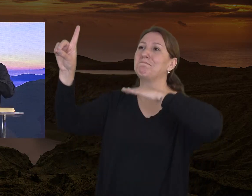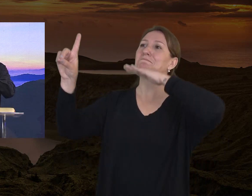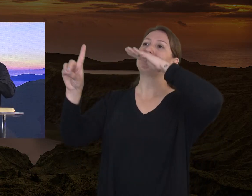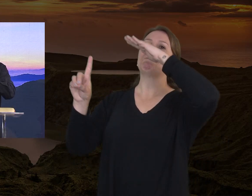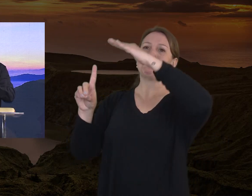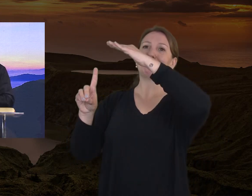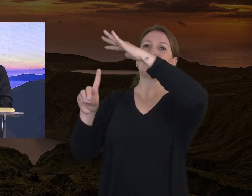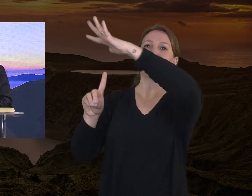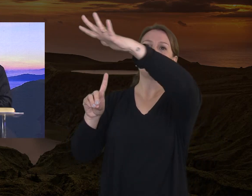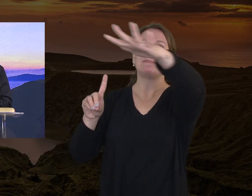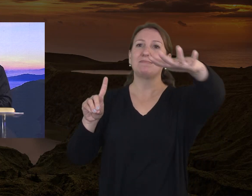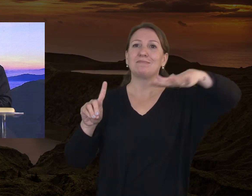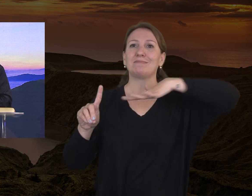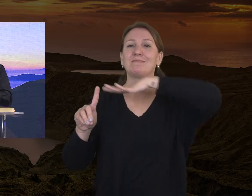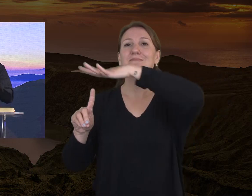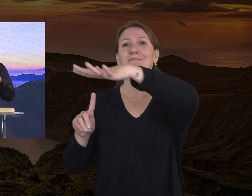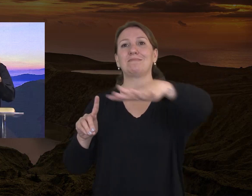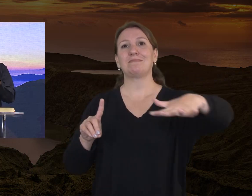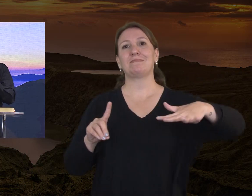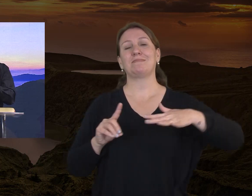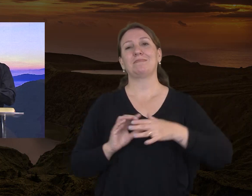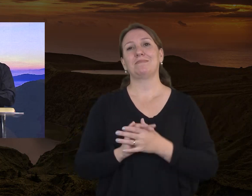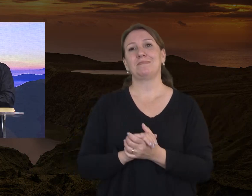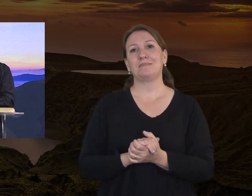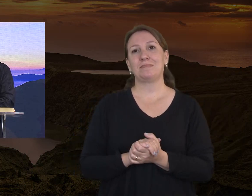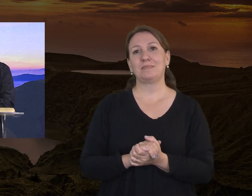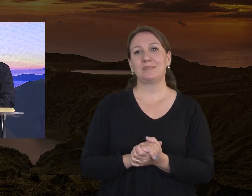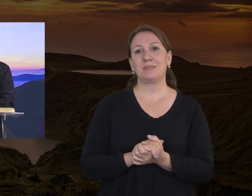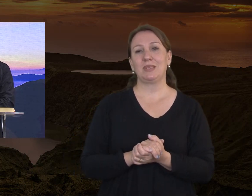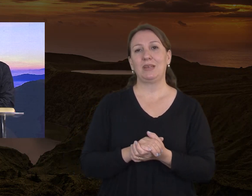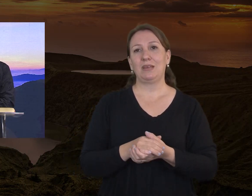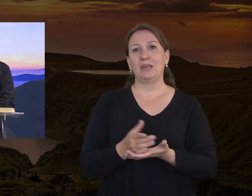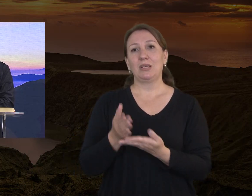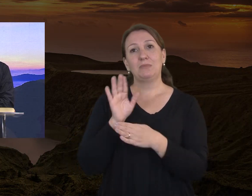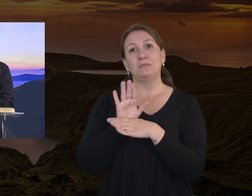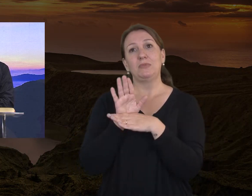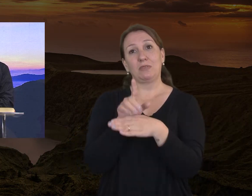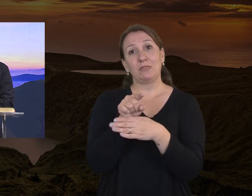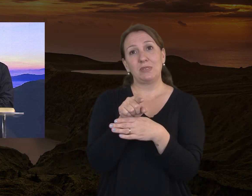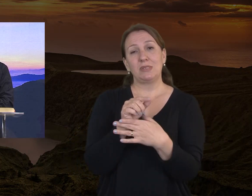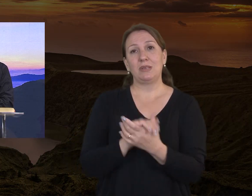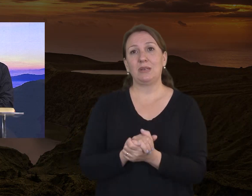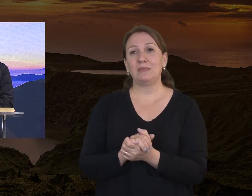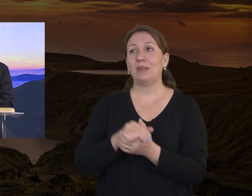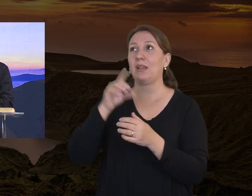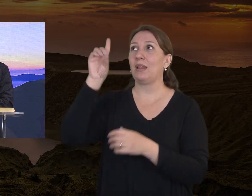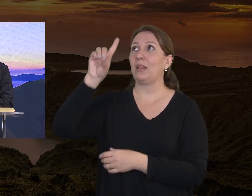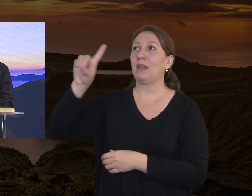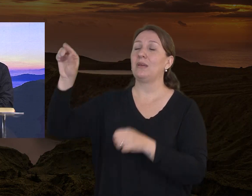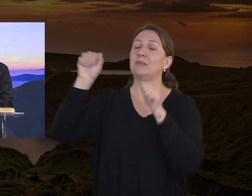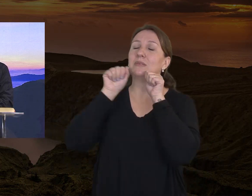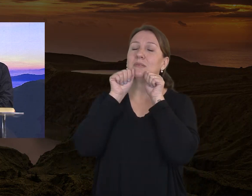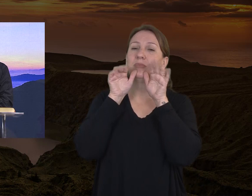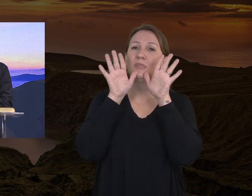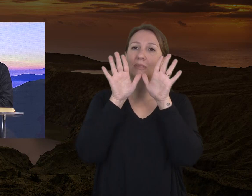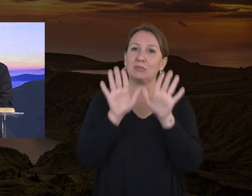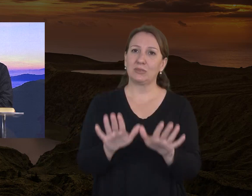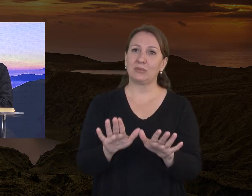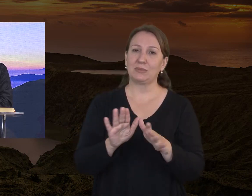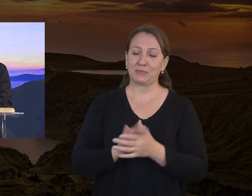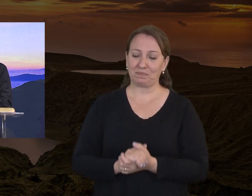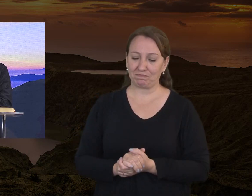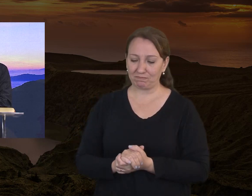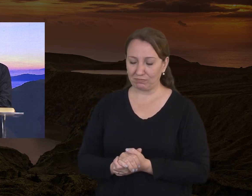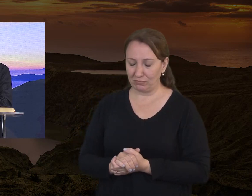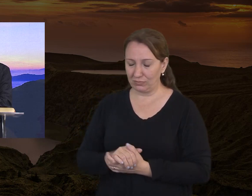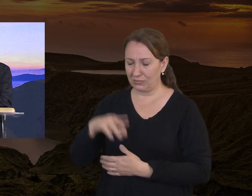e em todos. Espero que tenha ajudado isso você, que Deus abençoe você. Vou fazer uma oração, Senhor abençoar